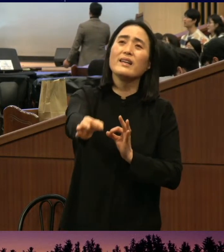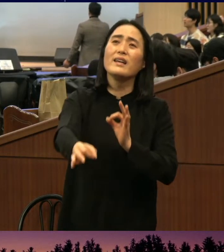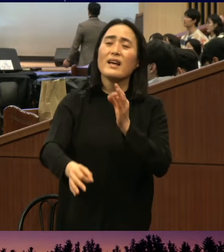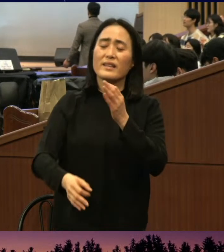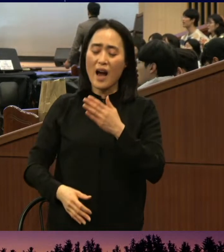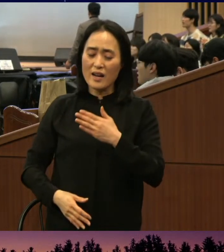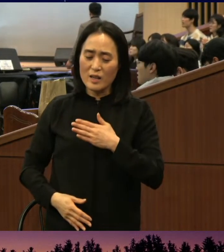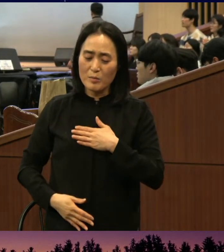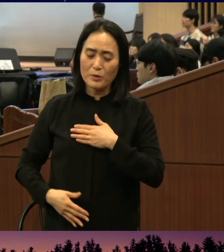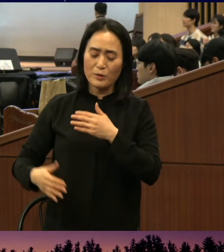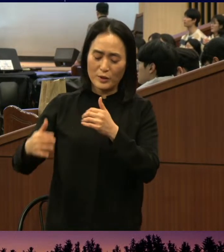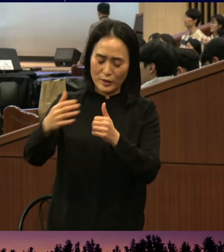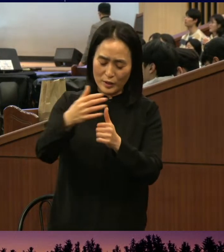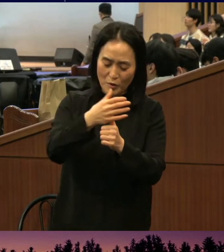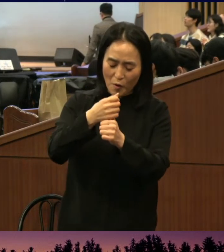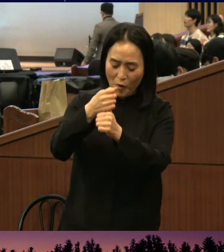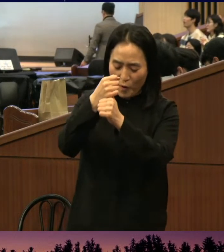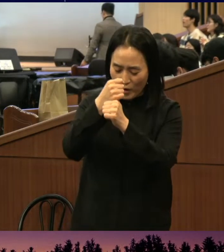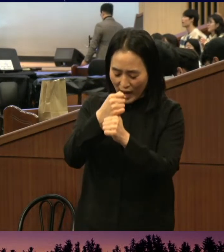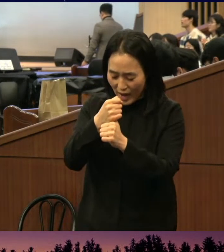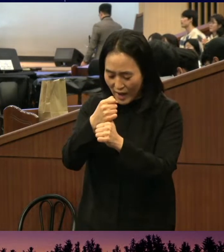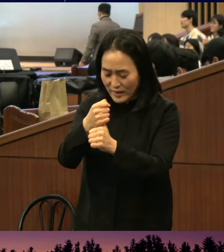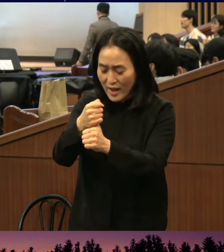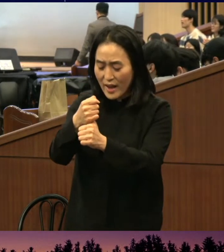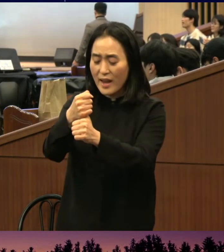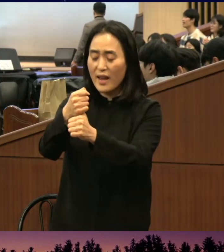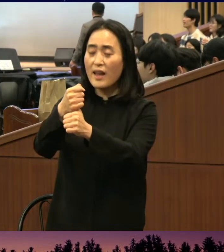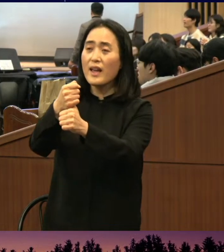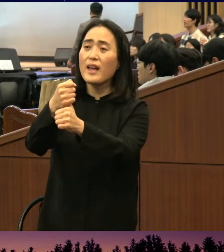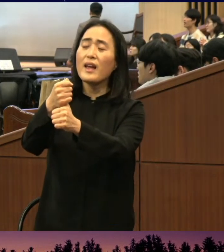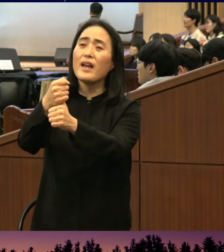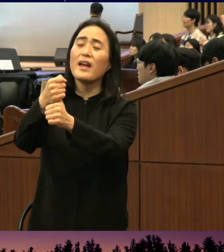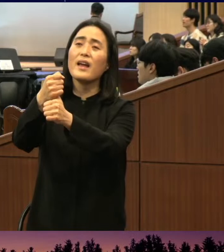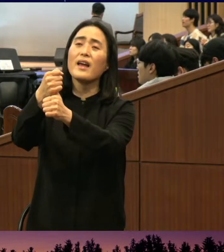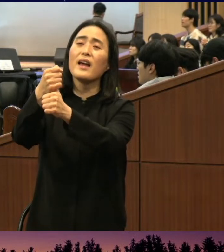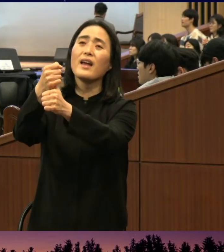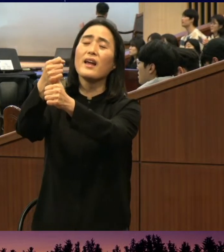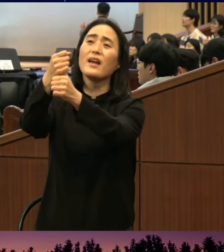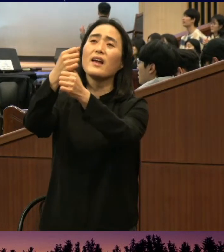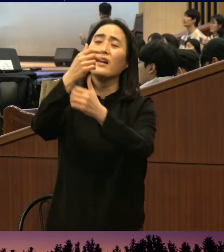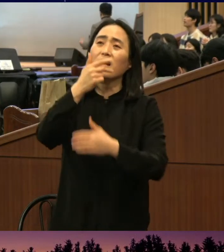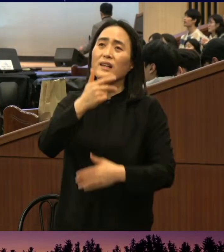영원히 나를 붙들고 가네.